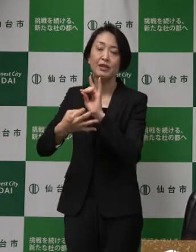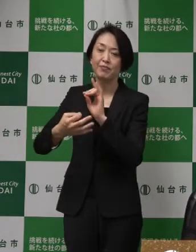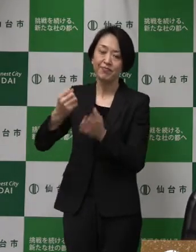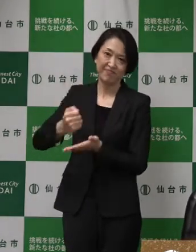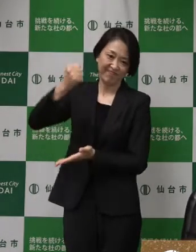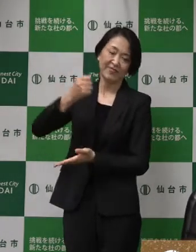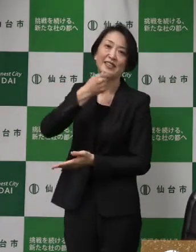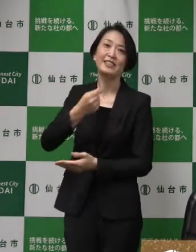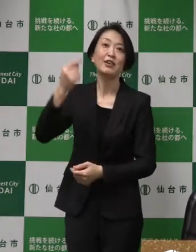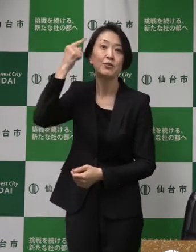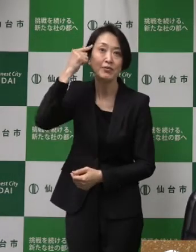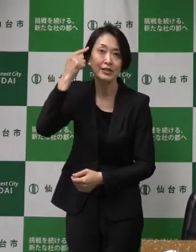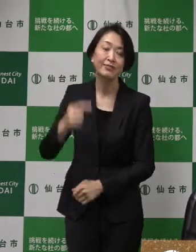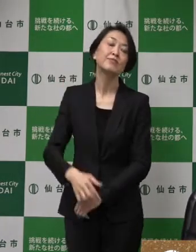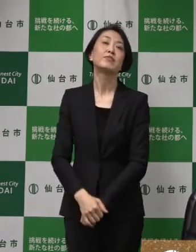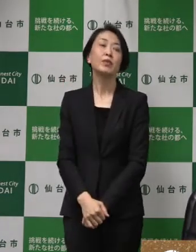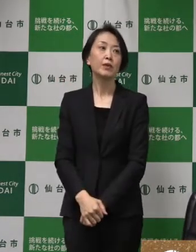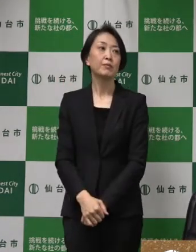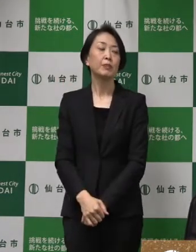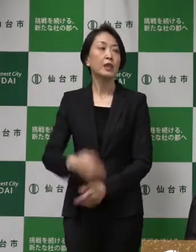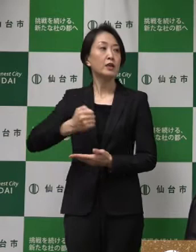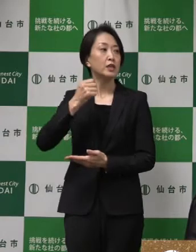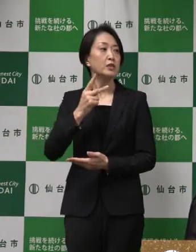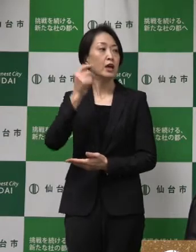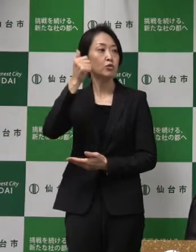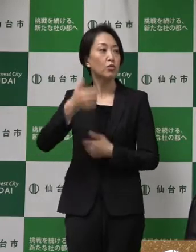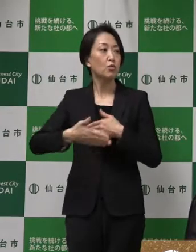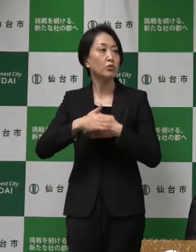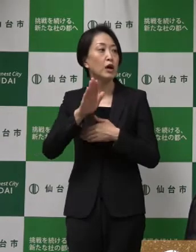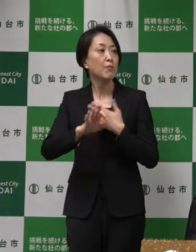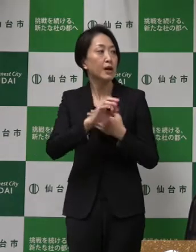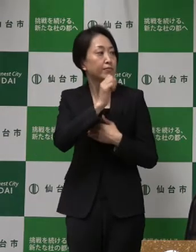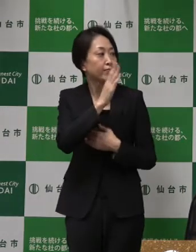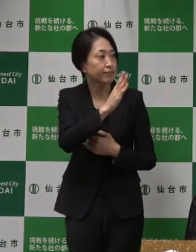。 財政課長、もし補足があればお願いしたいと思います。